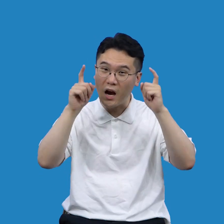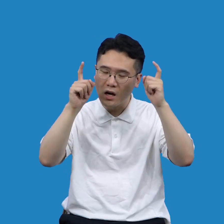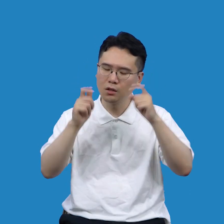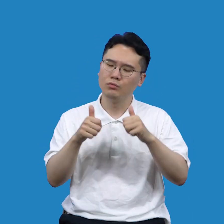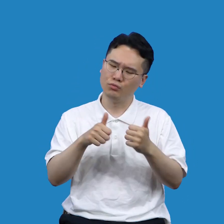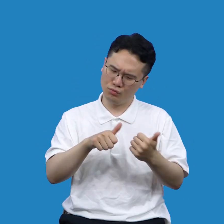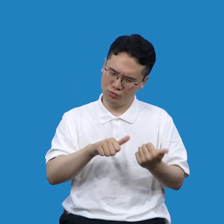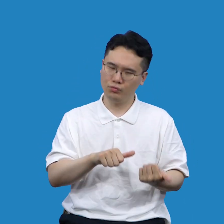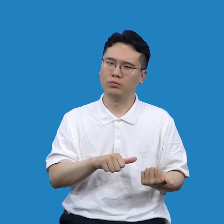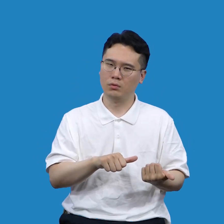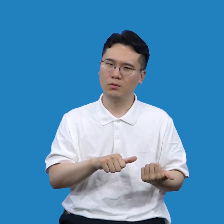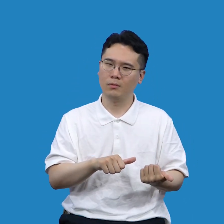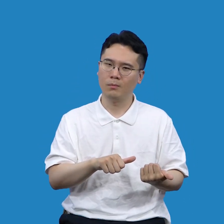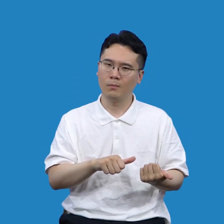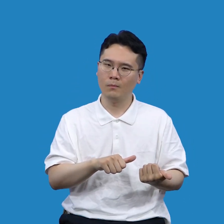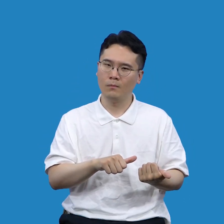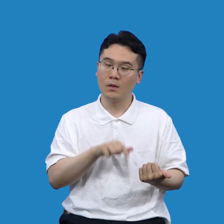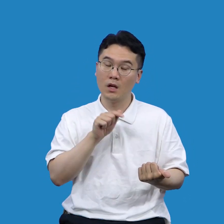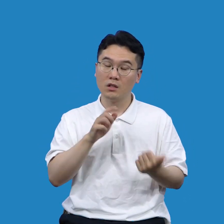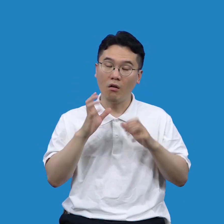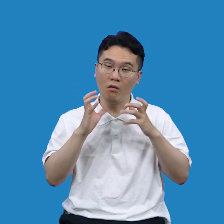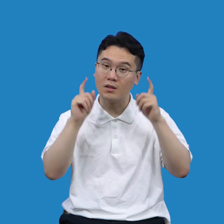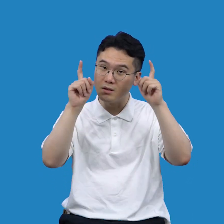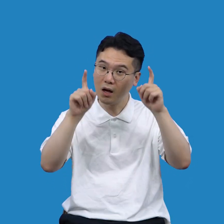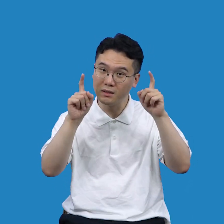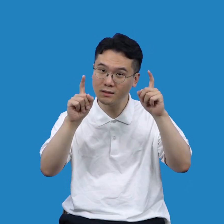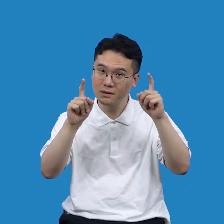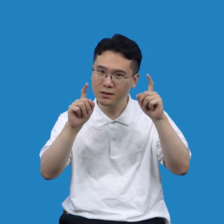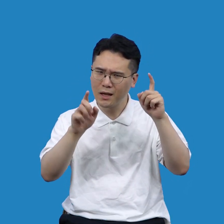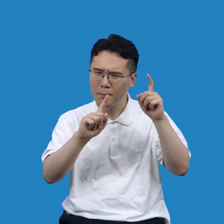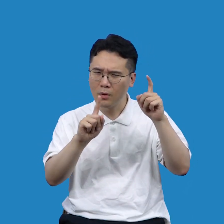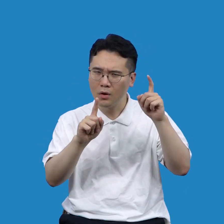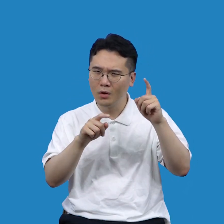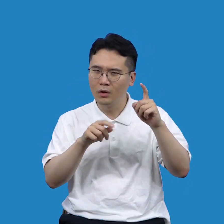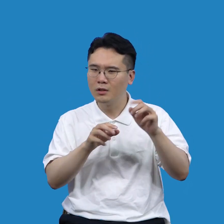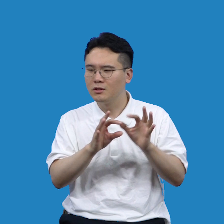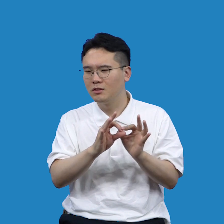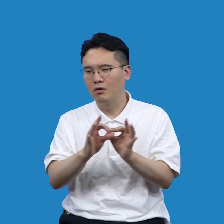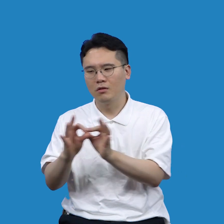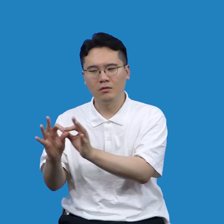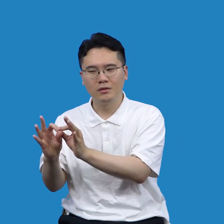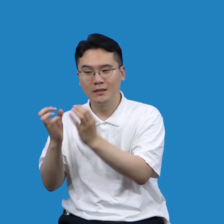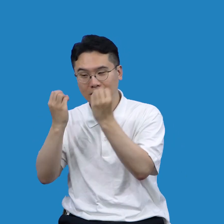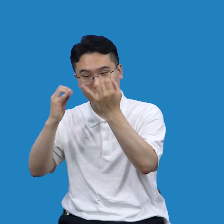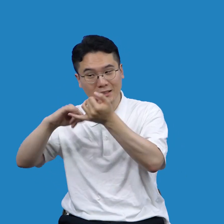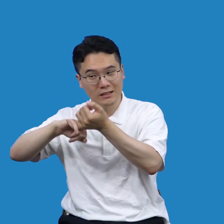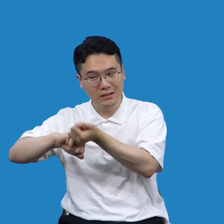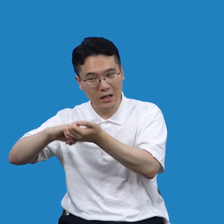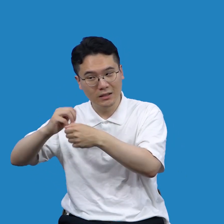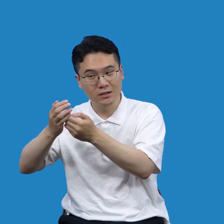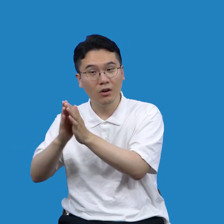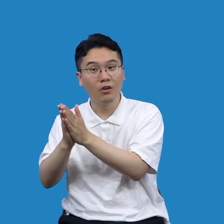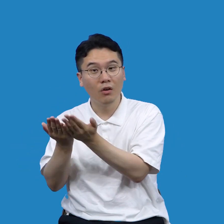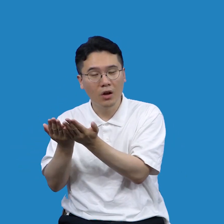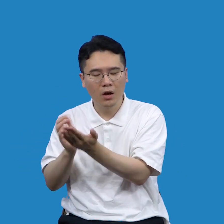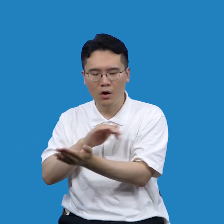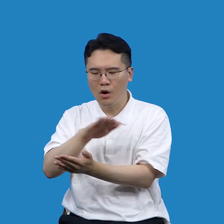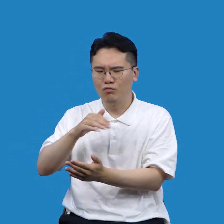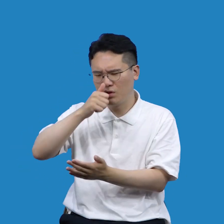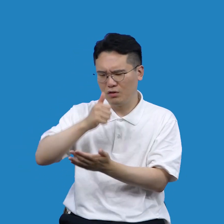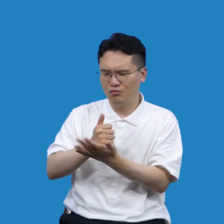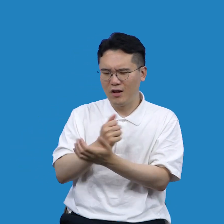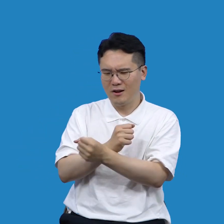희생했어요. 그런데 그 어린 양은 신약 성경에 와서는 우리의 죄를 속죄하고 우리를